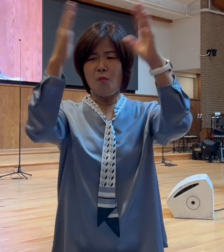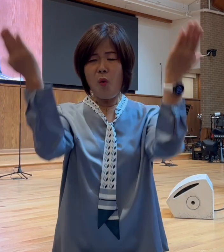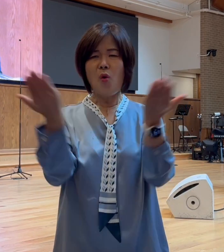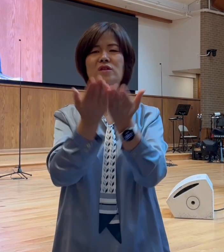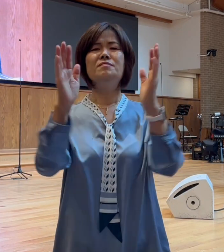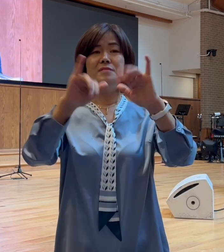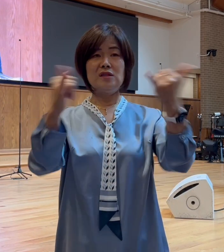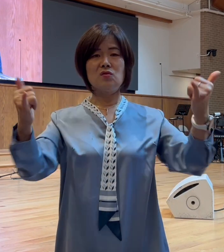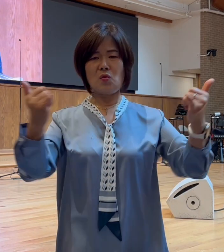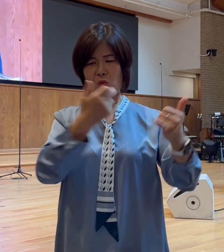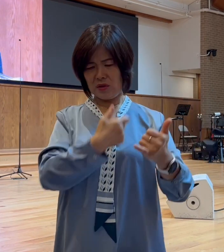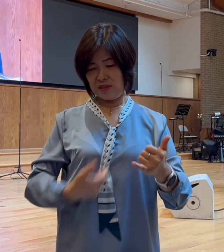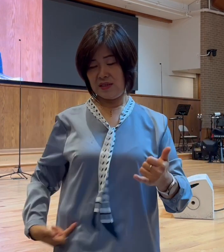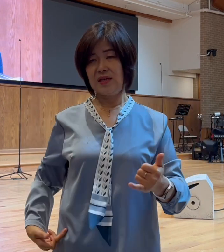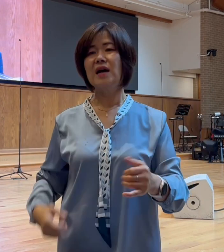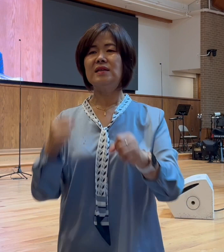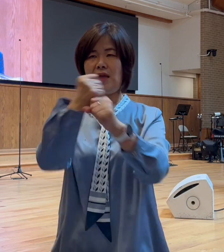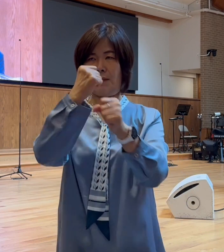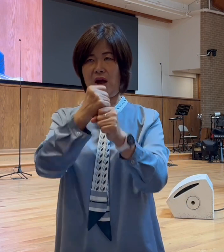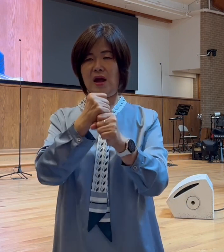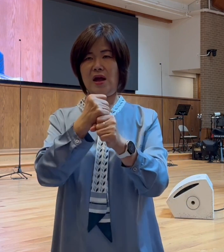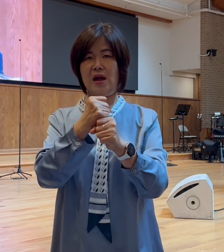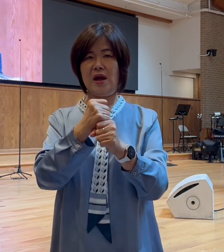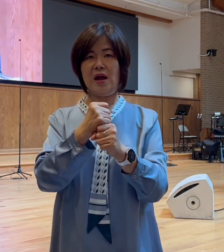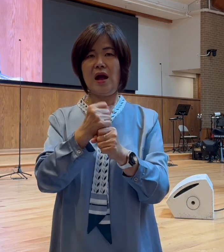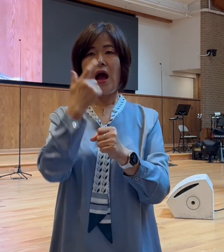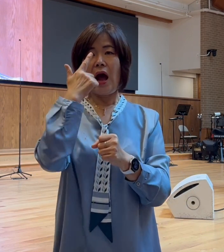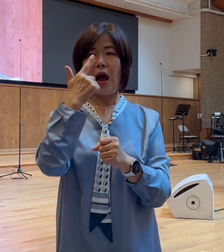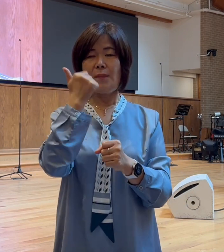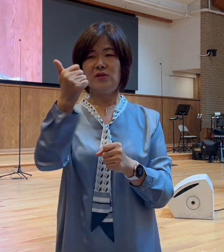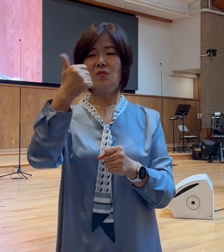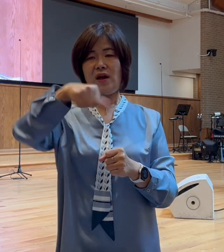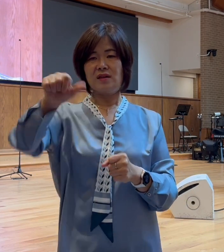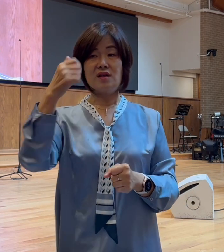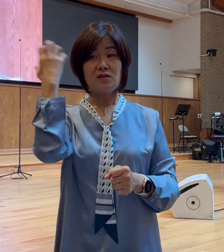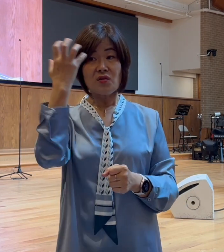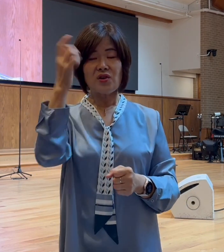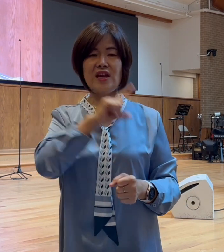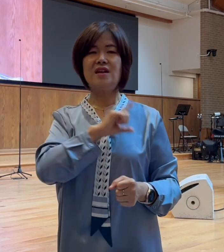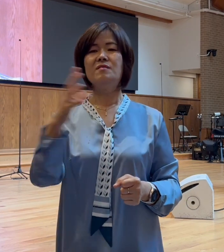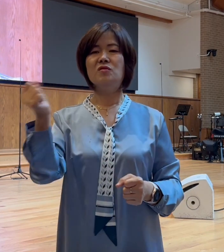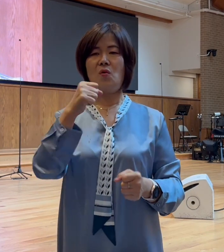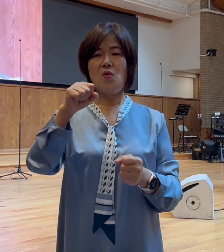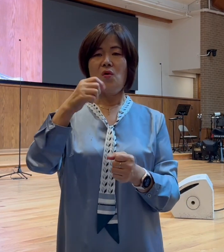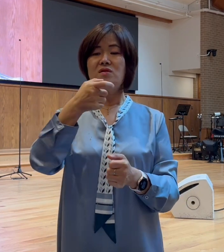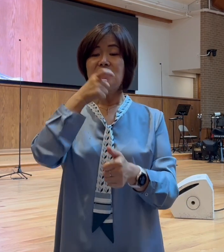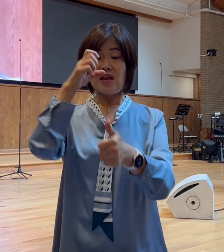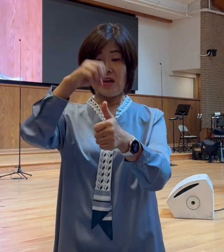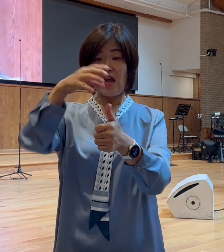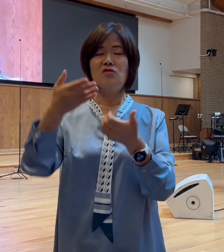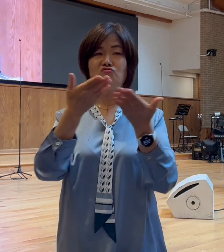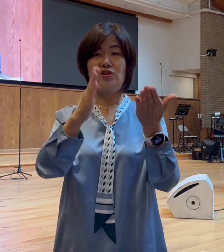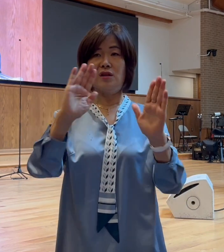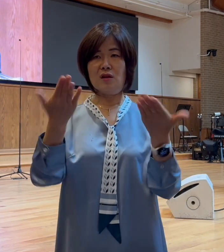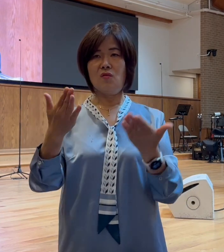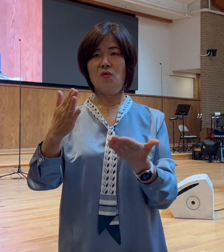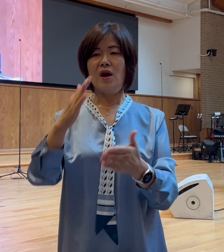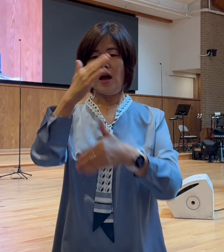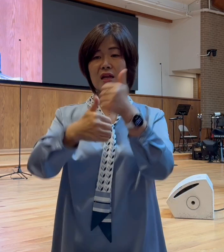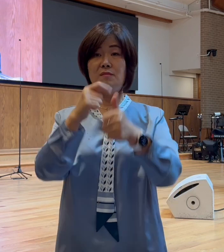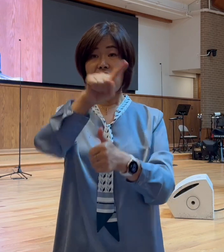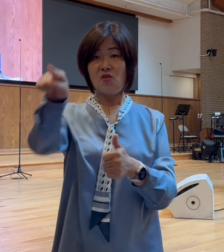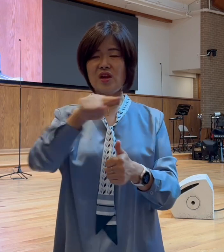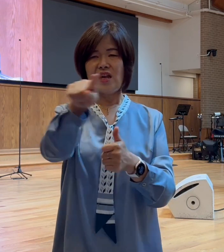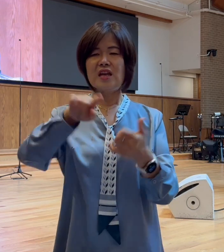모든 민족으로 제자를 삼아 아버지와 아들과 성령의 이름으로 세례를 주고 내가 내게